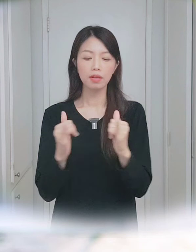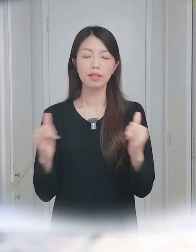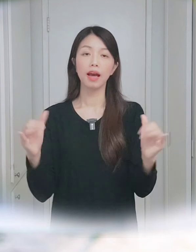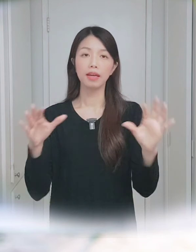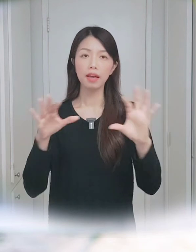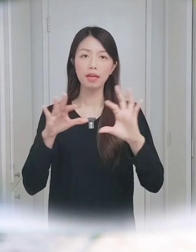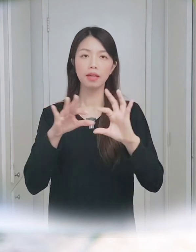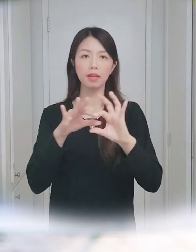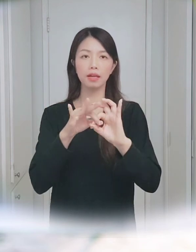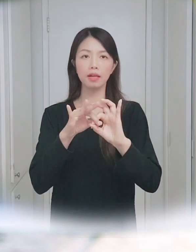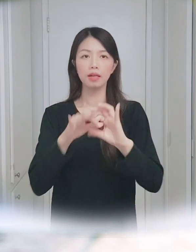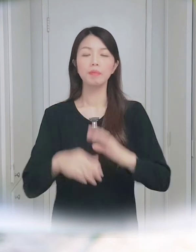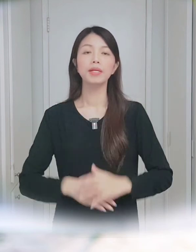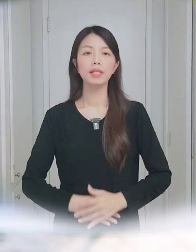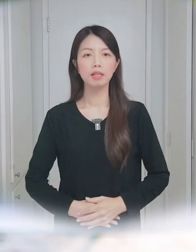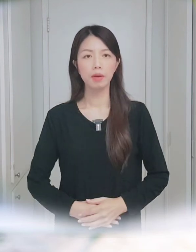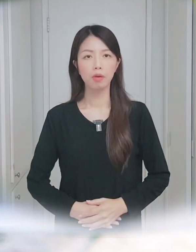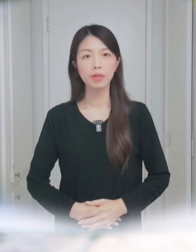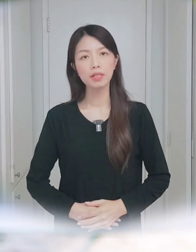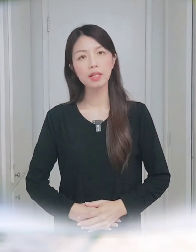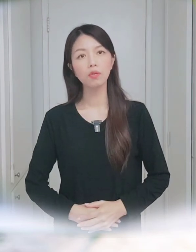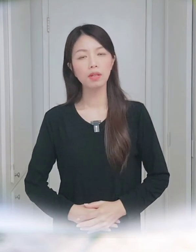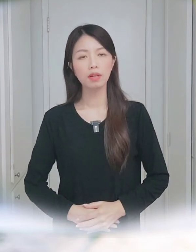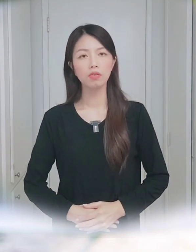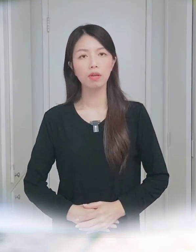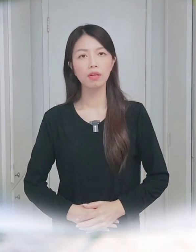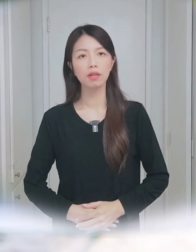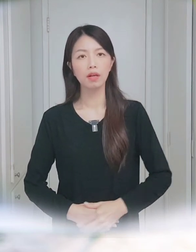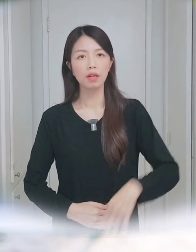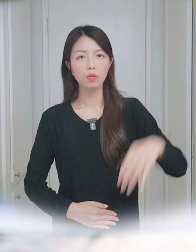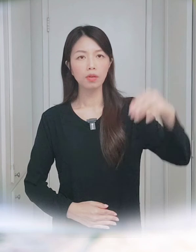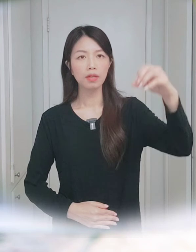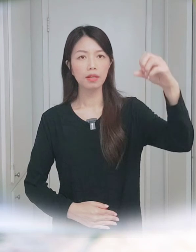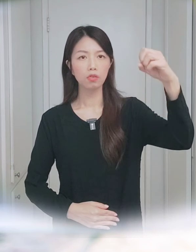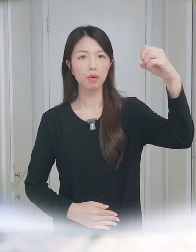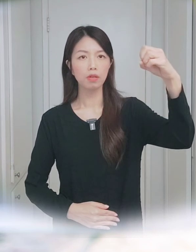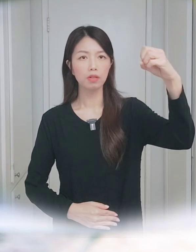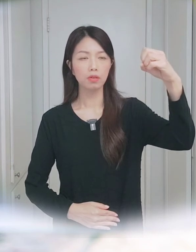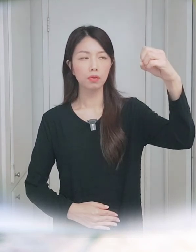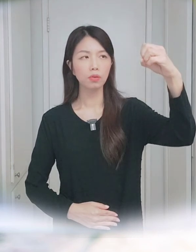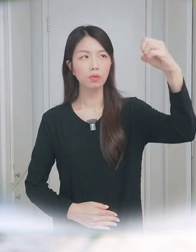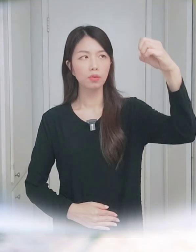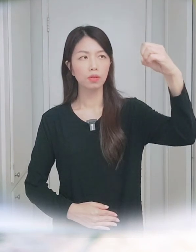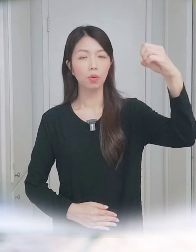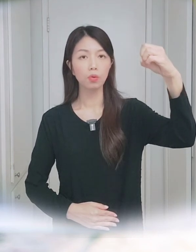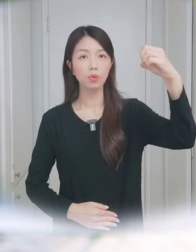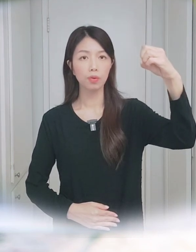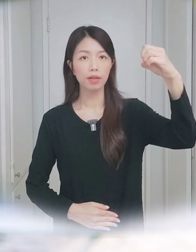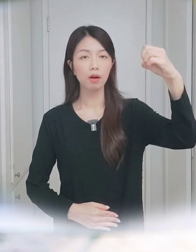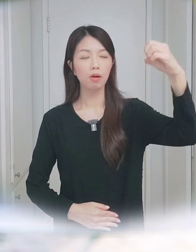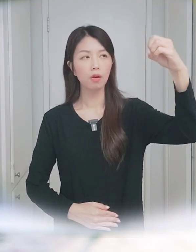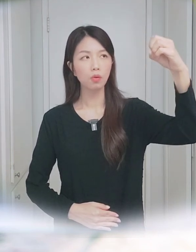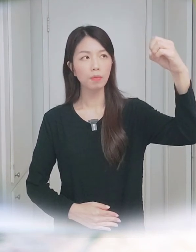눈먼 자의 빛이시며 빛이라고 하는 뜻의 수어는 손을 살짝 주먹을 쥐시고 이